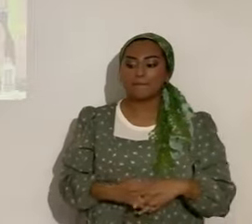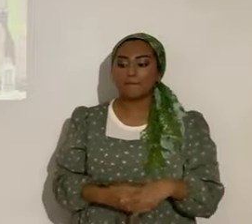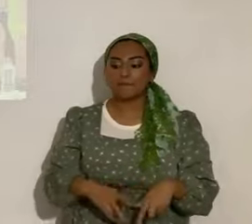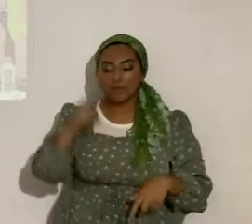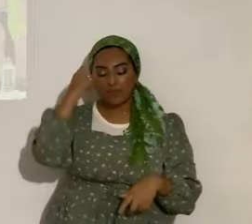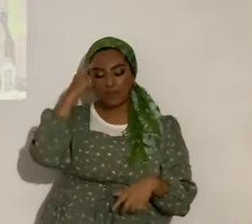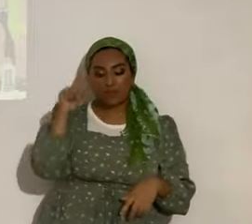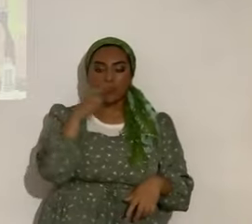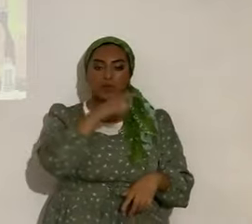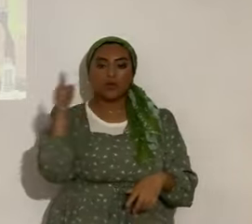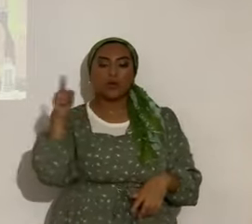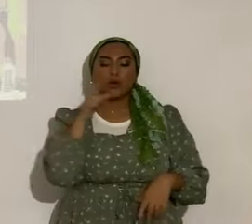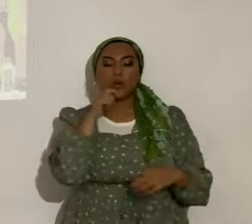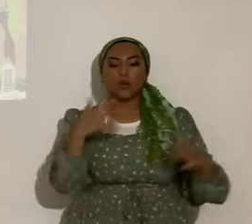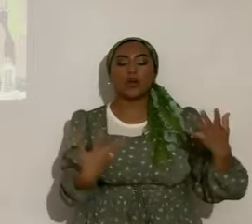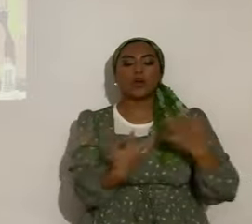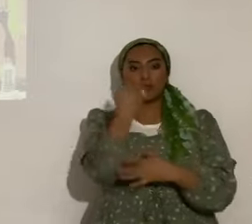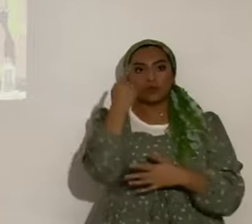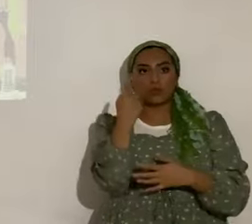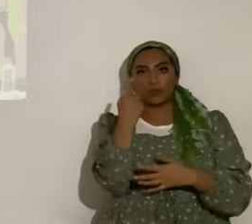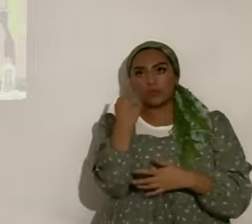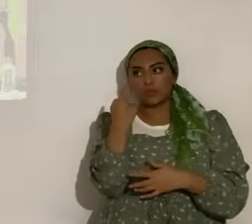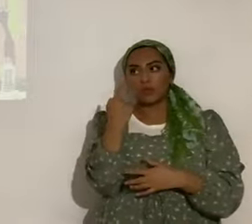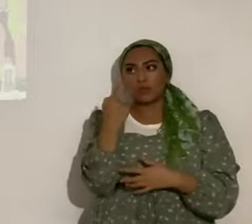Para los que son nuevecitos o los que son...